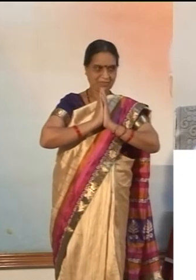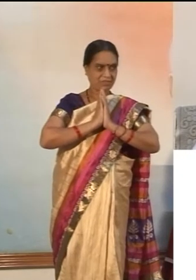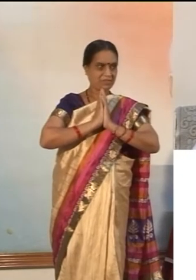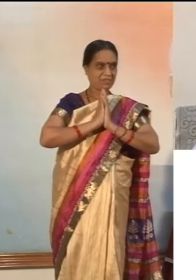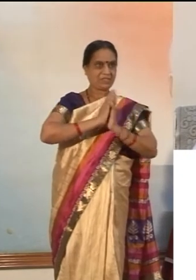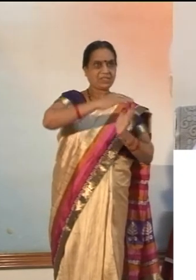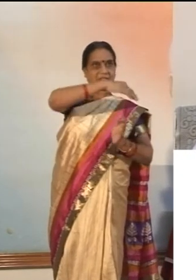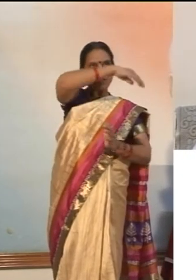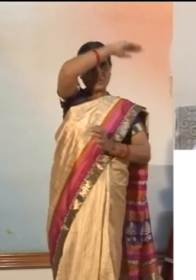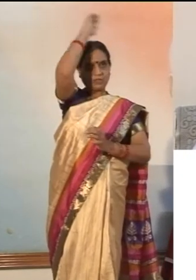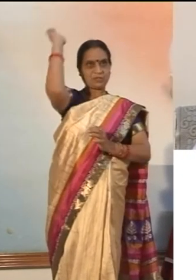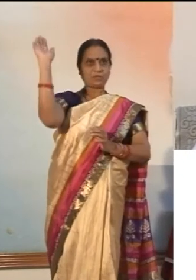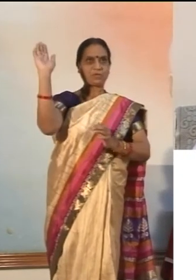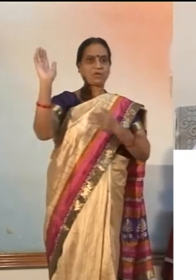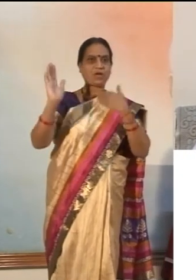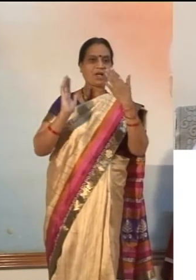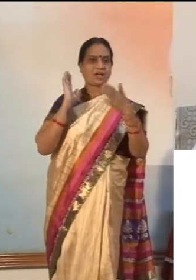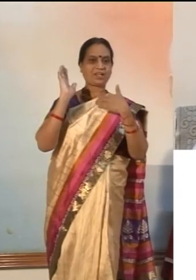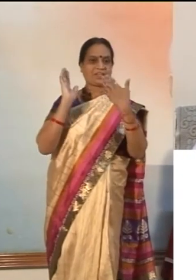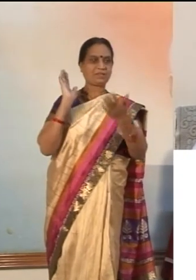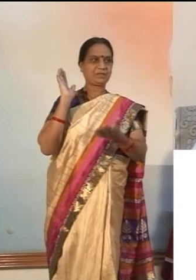शिव को कहा है,